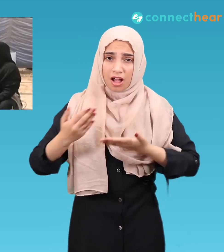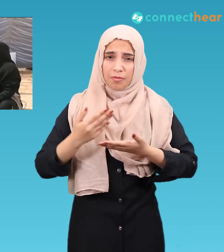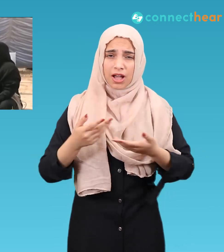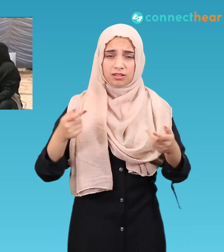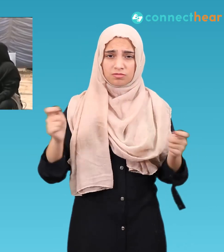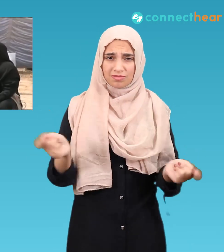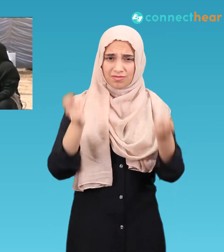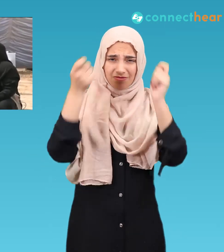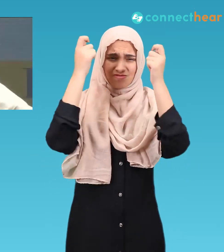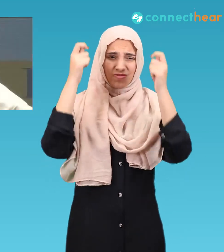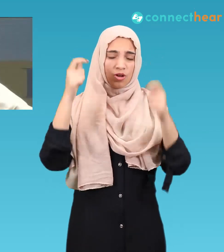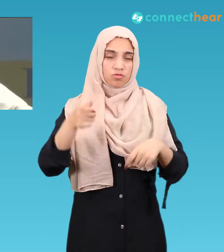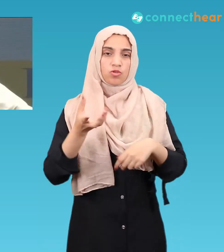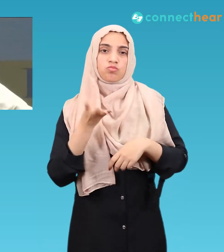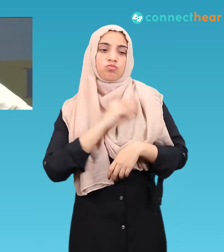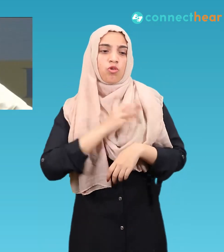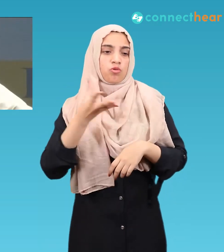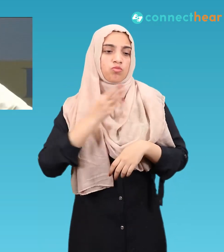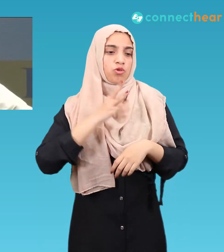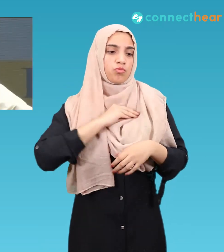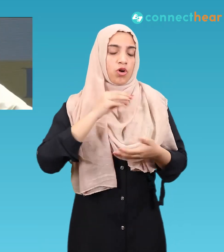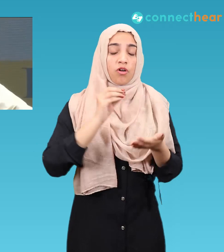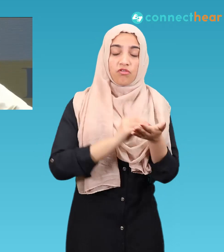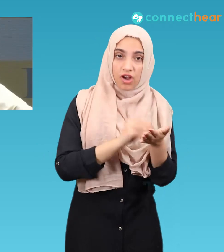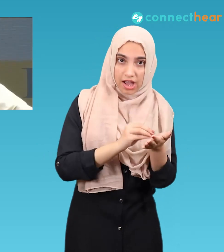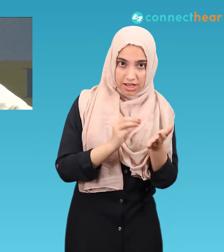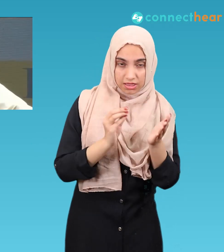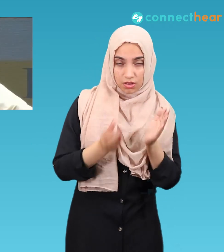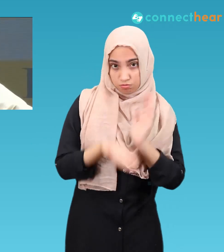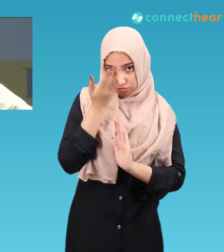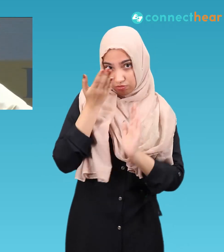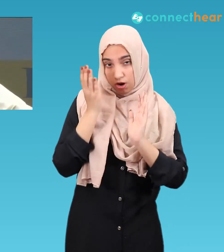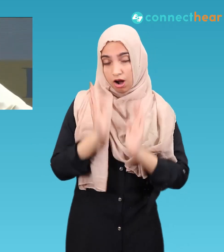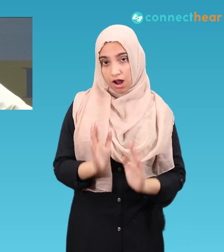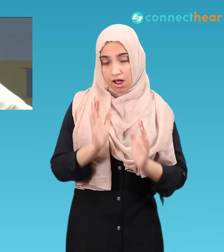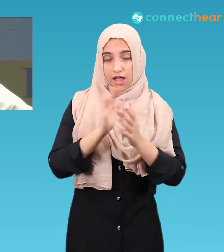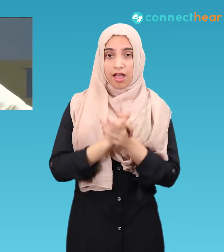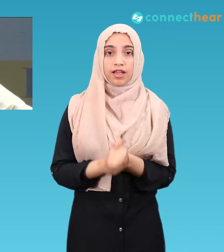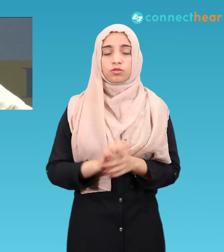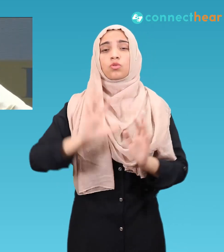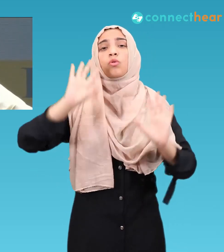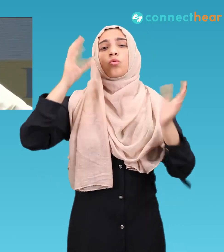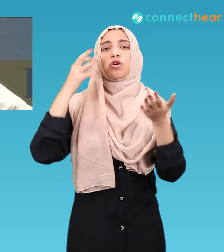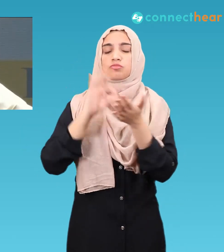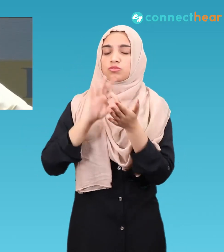سکتا ہے، تاکہ ہمارے اوپر جو چڑھے ہوئے ہیں قرضے، ان قرضوں کو ہم واپس کرنا شروع کریں۔